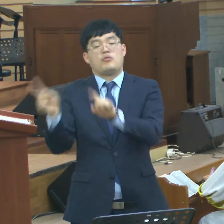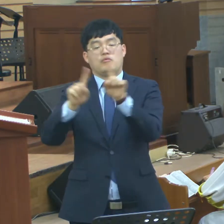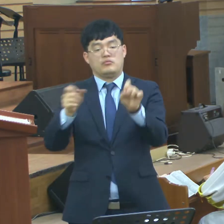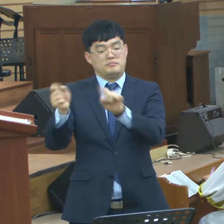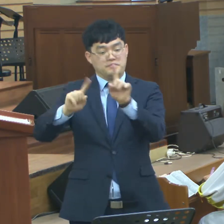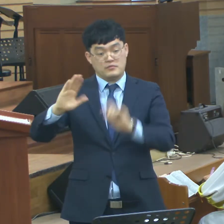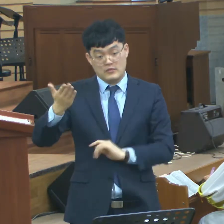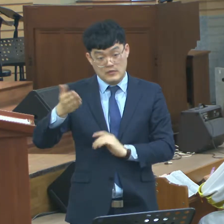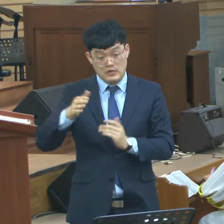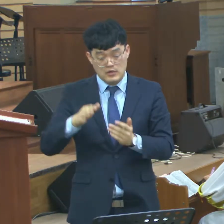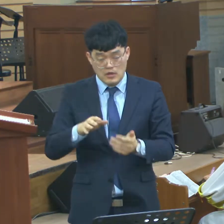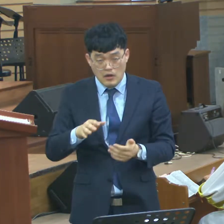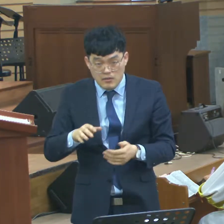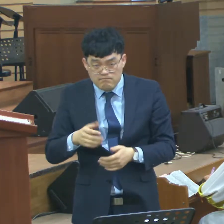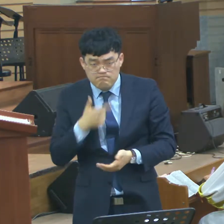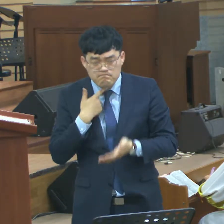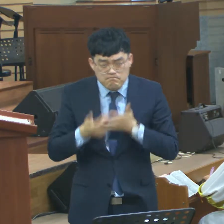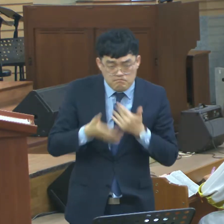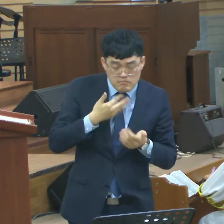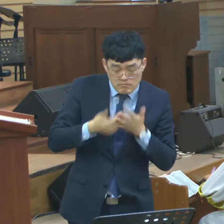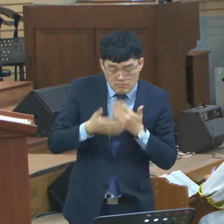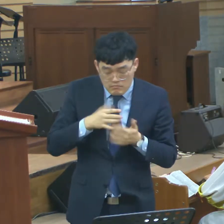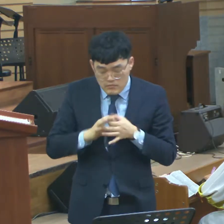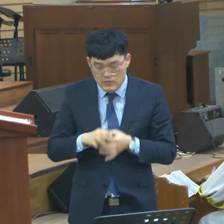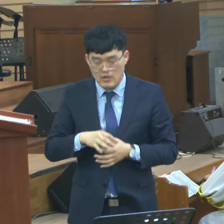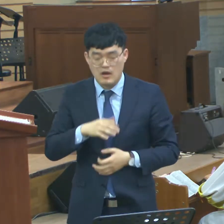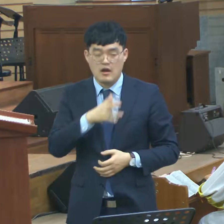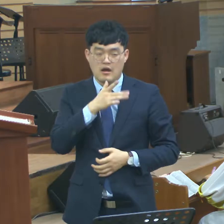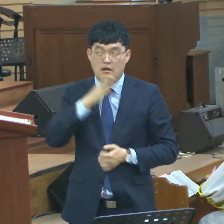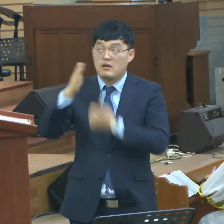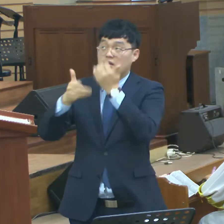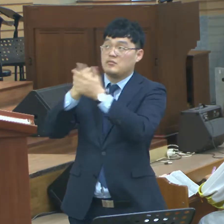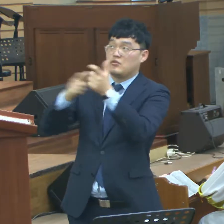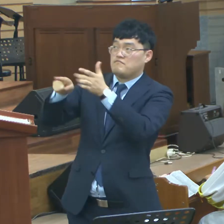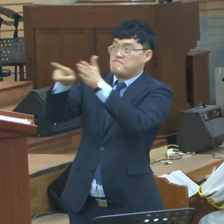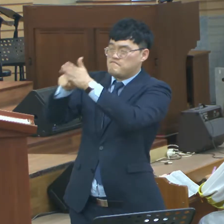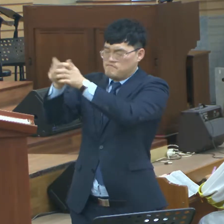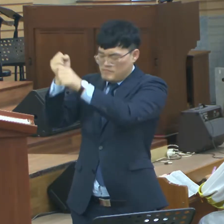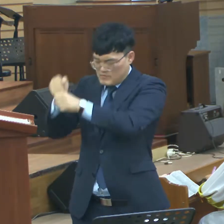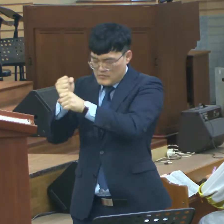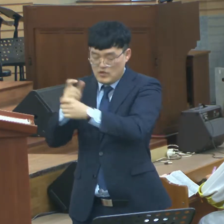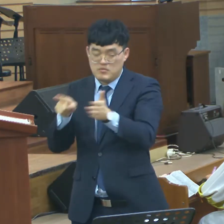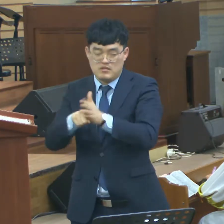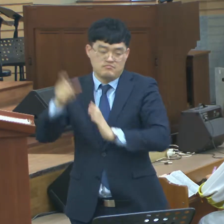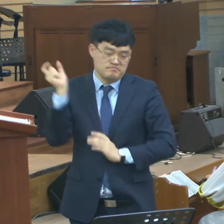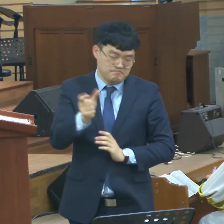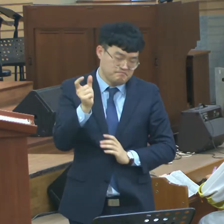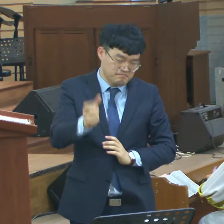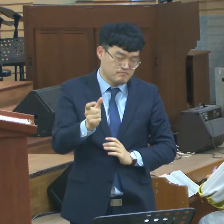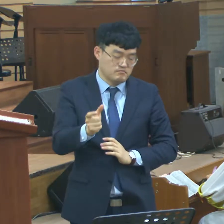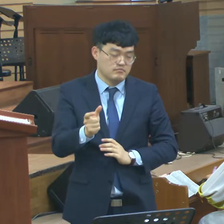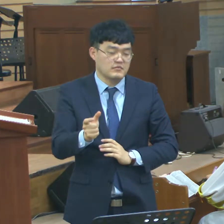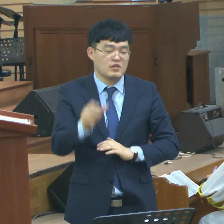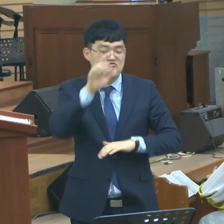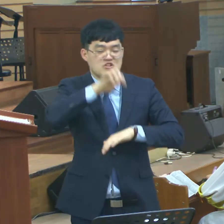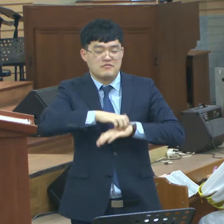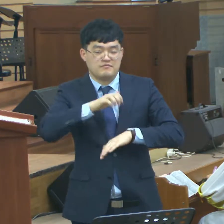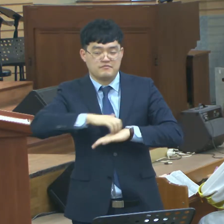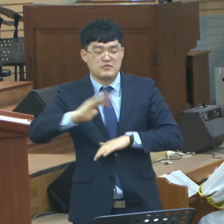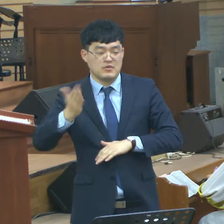하나님을 신뢰하고 담대해져가는 그런 선지자가 되었다 하는 것이죠. 성도 여러분,